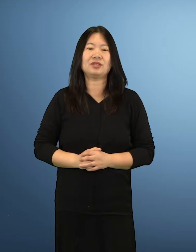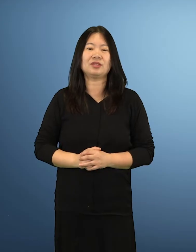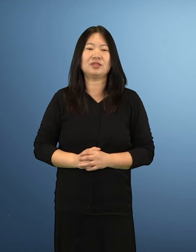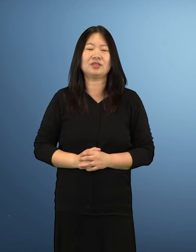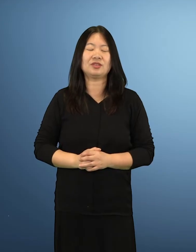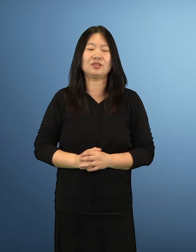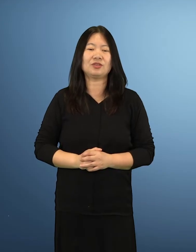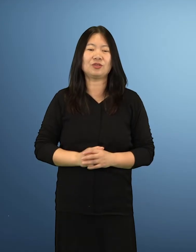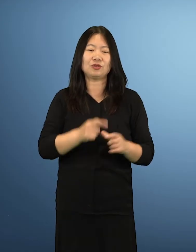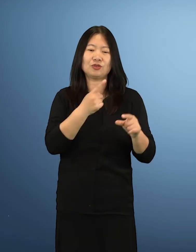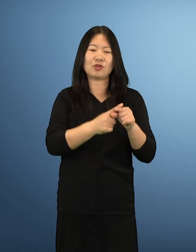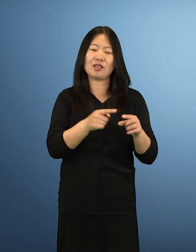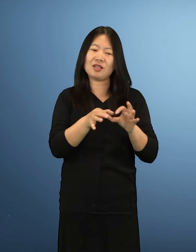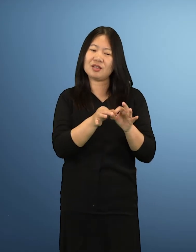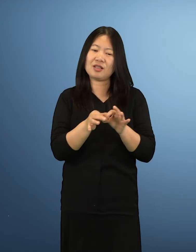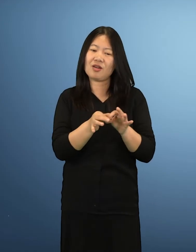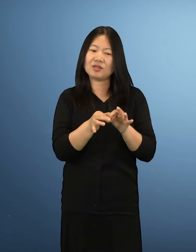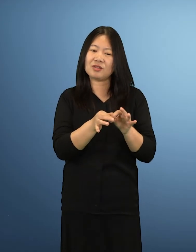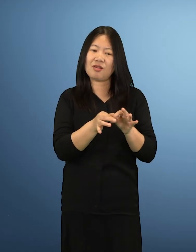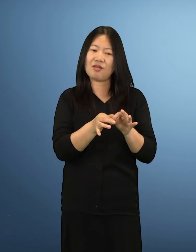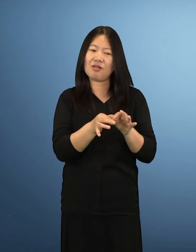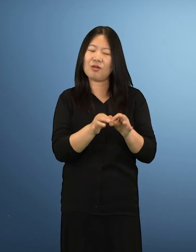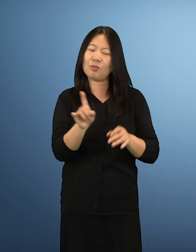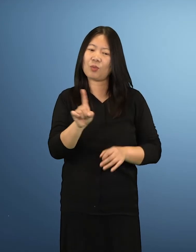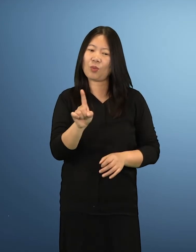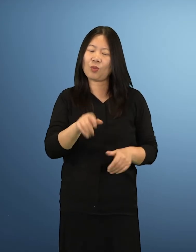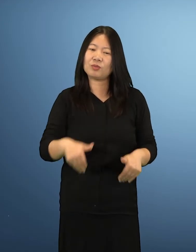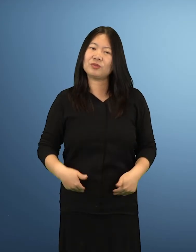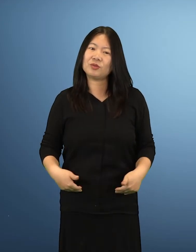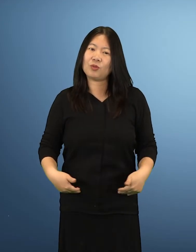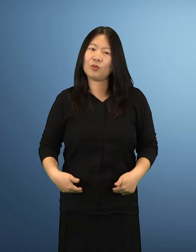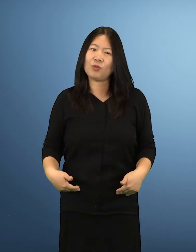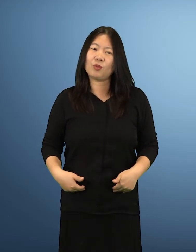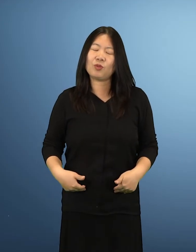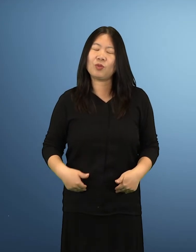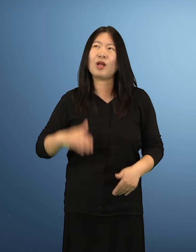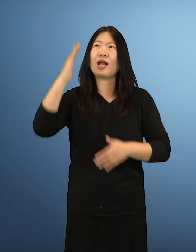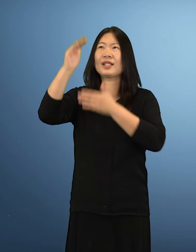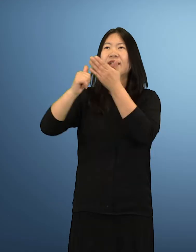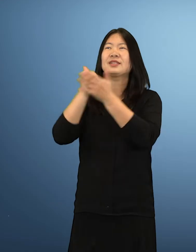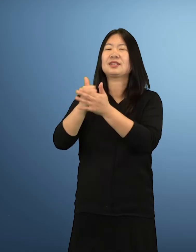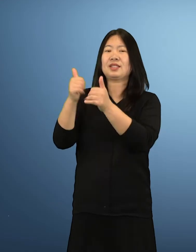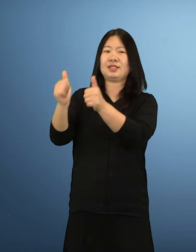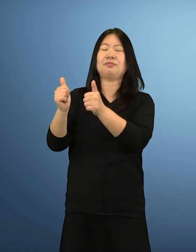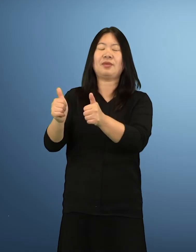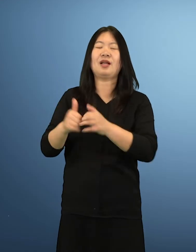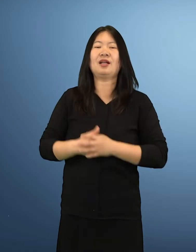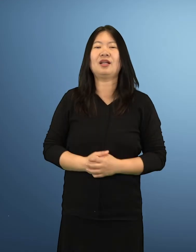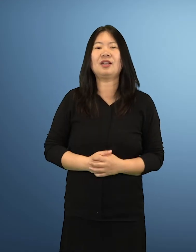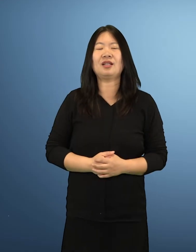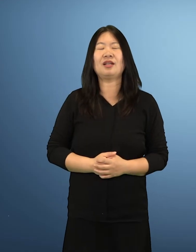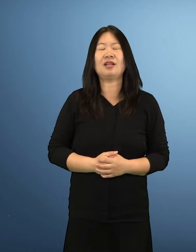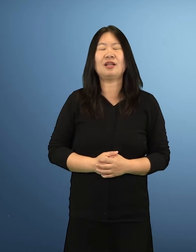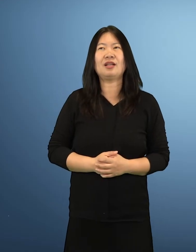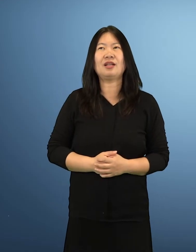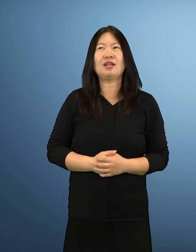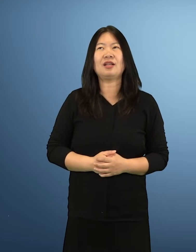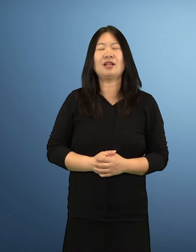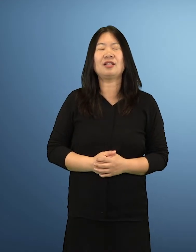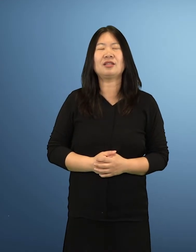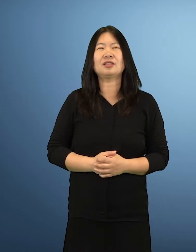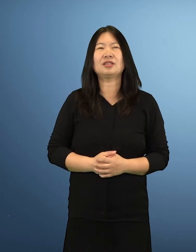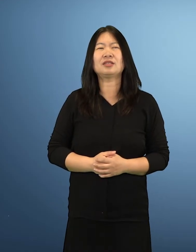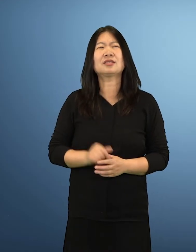그럼 중간에 무슨 연결고리가 있어야 될 거 아니냐. 하나님이 심판을 하시는 것은